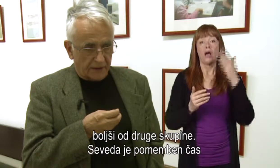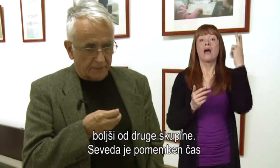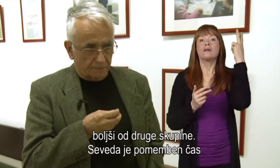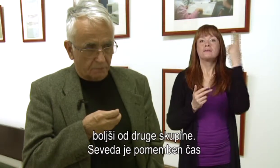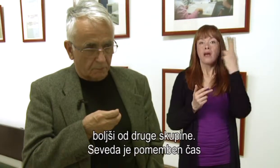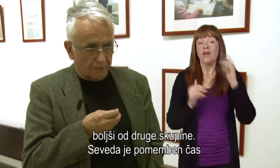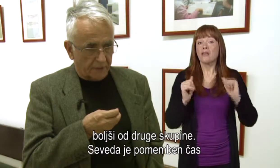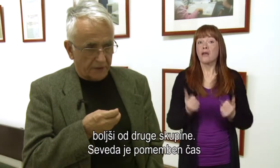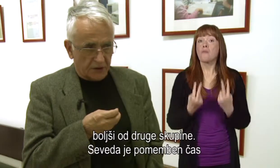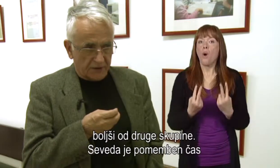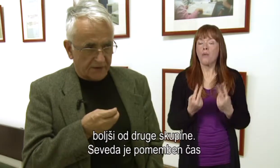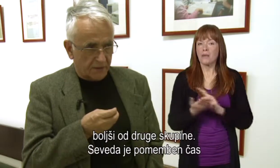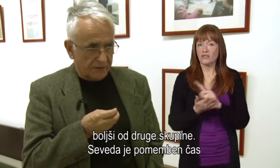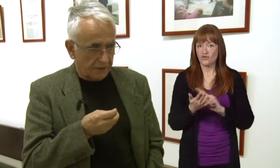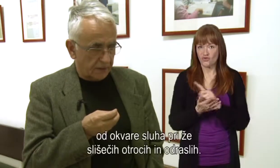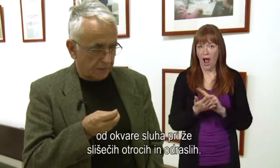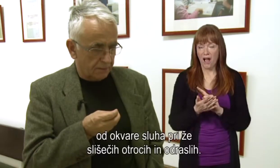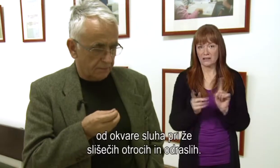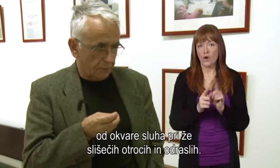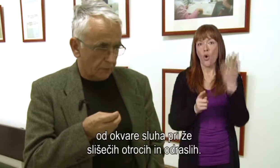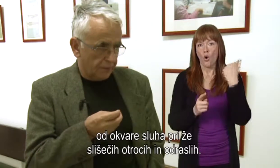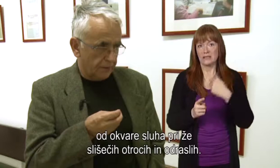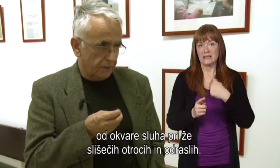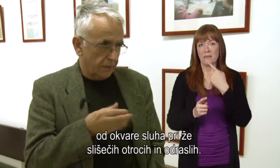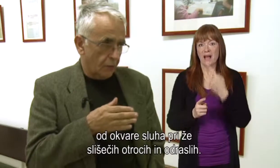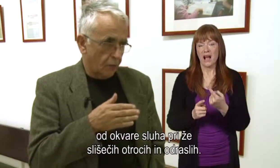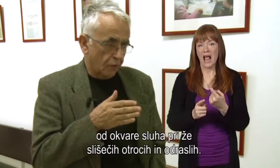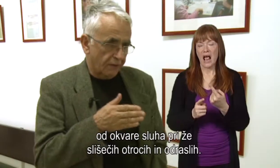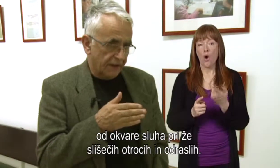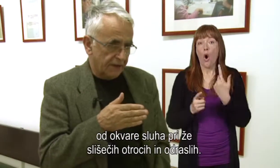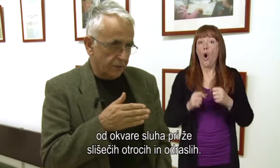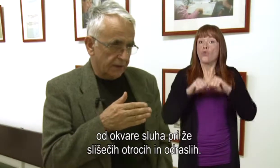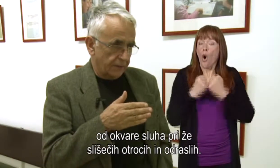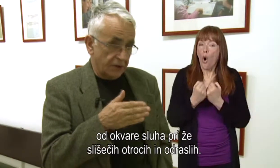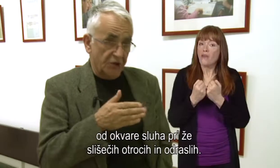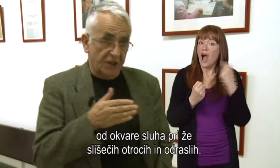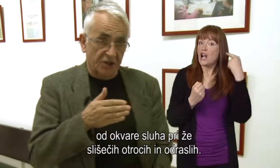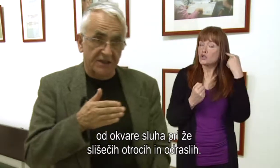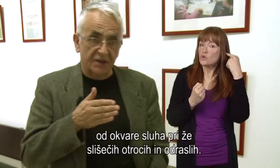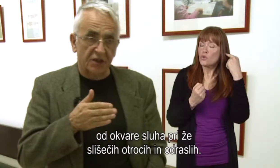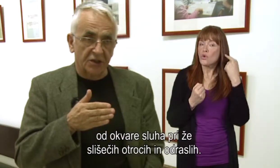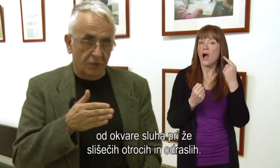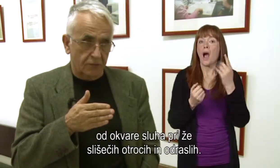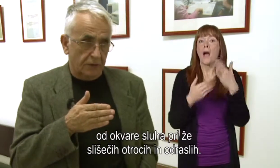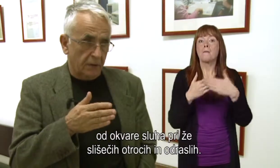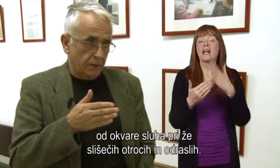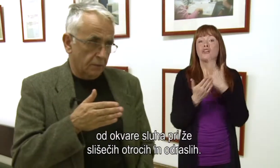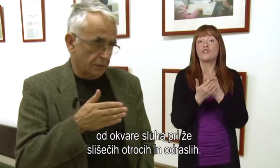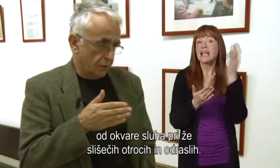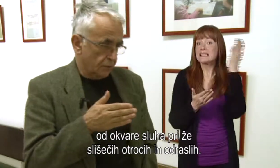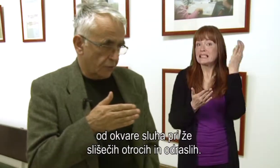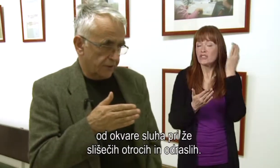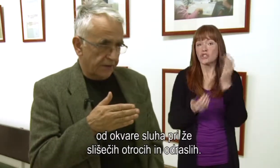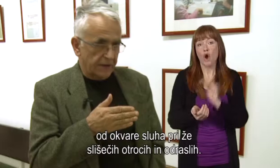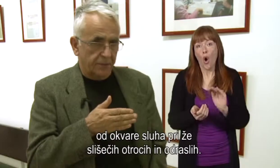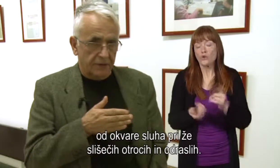Seveda je pomemben čas, kot sem rekel, od okvare sluha pri že slišečih,